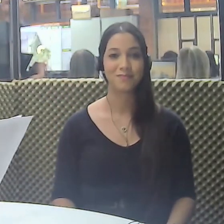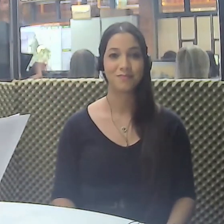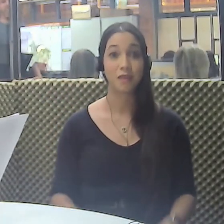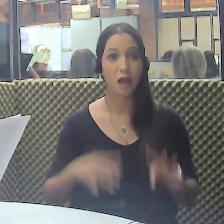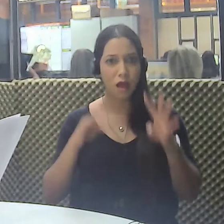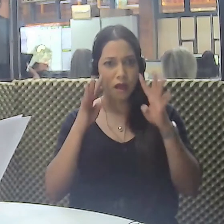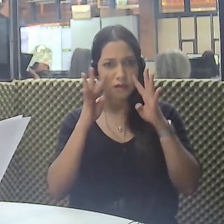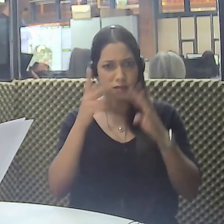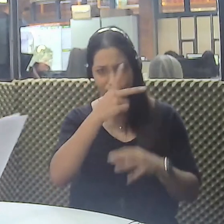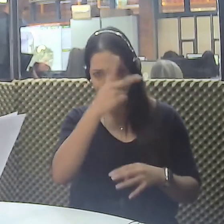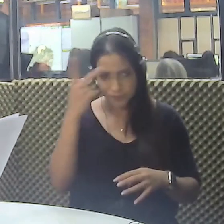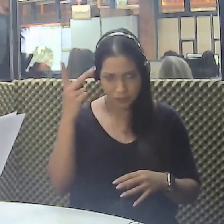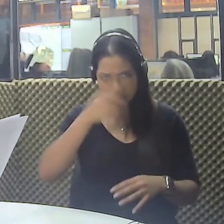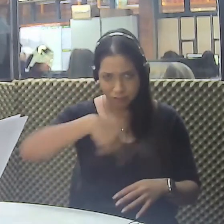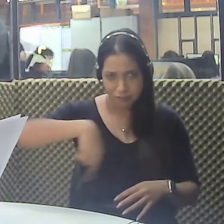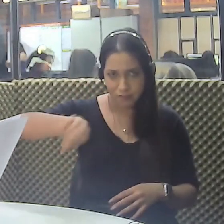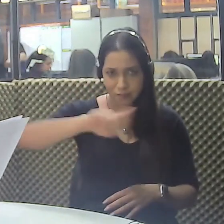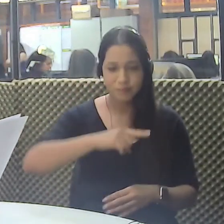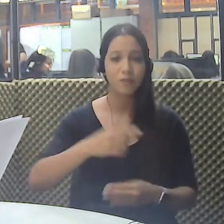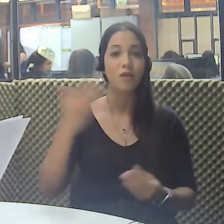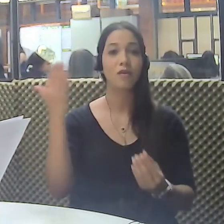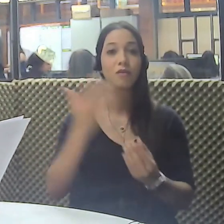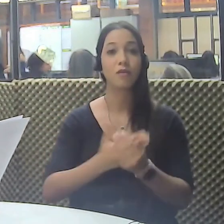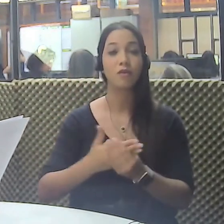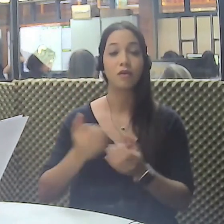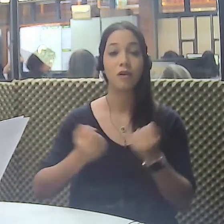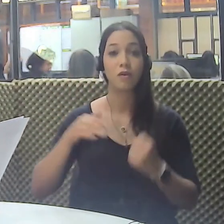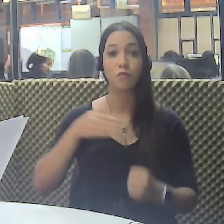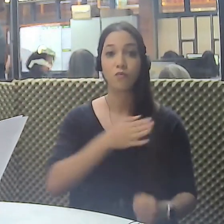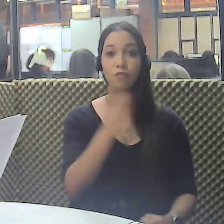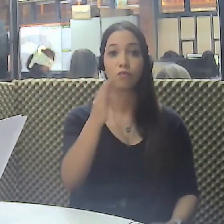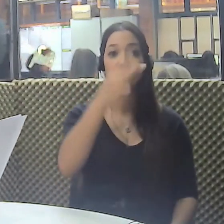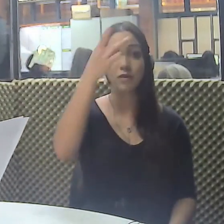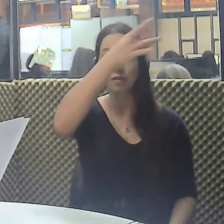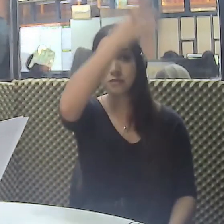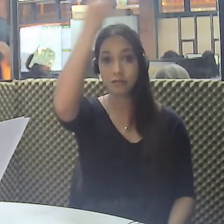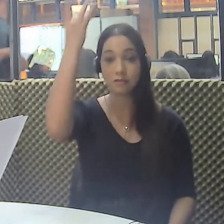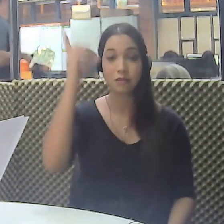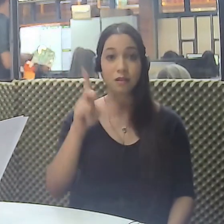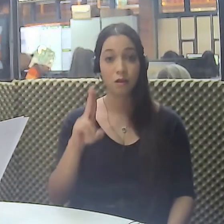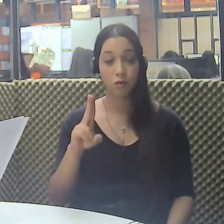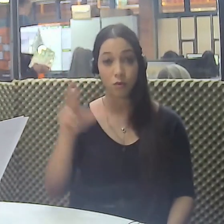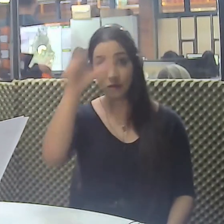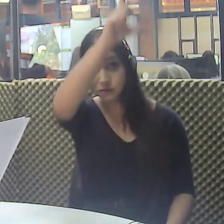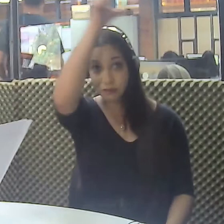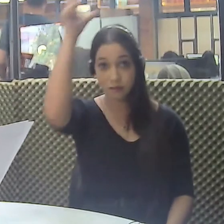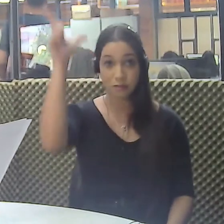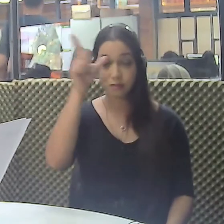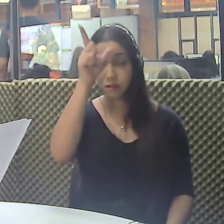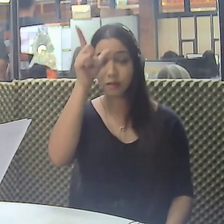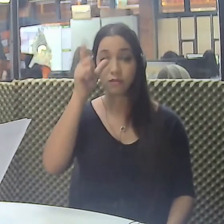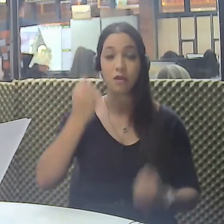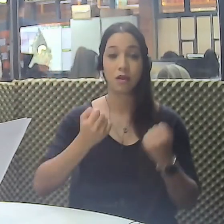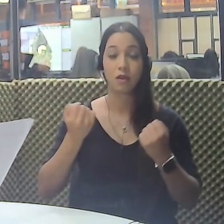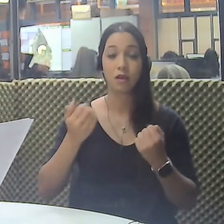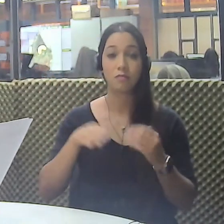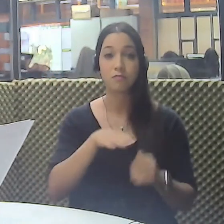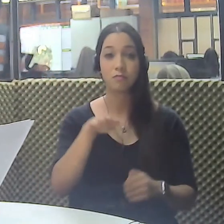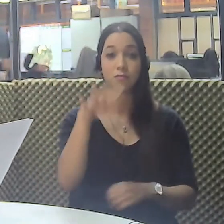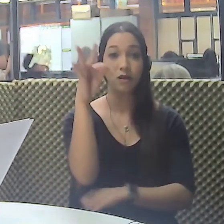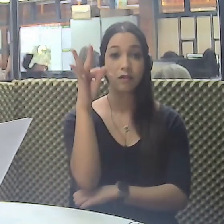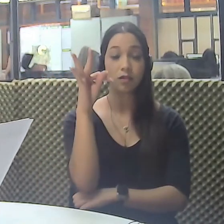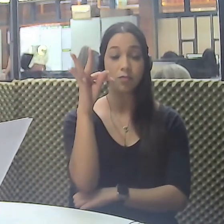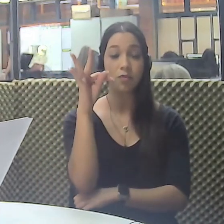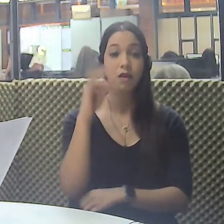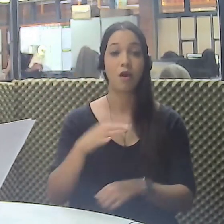Atenção consumidores, o Procon Móvel estará no Terminal Santa Luzia até sexta-feira com atendimentos do